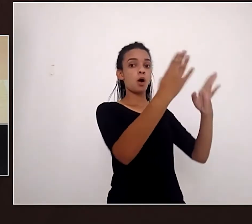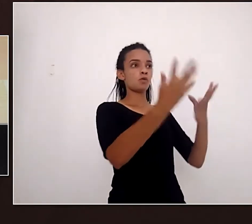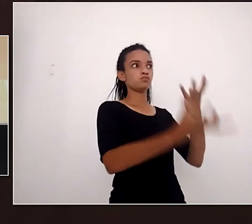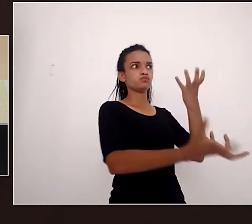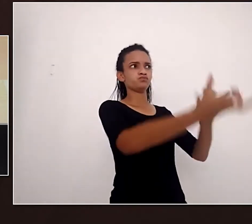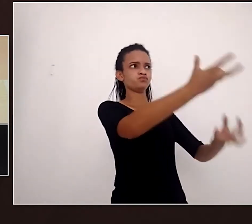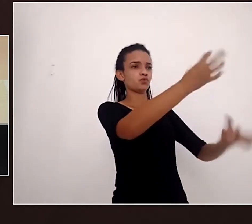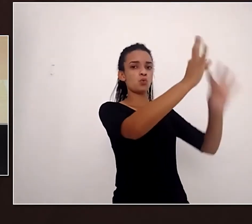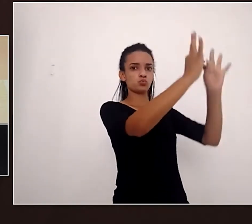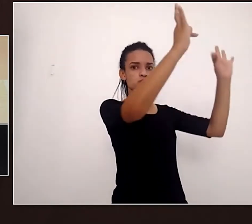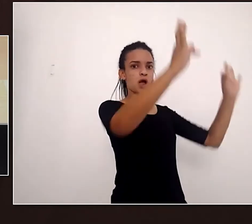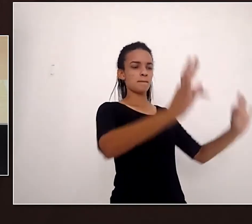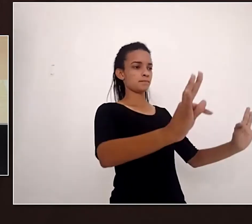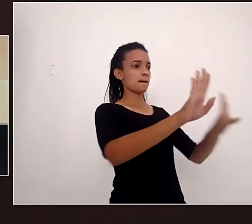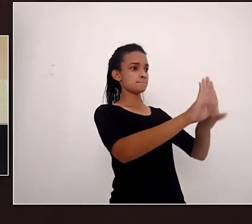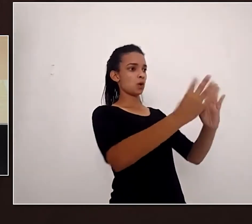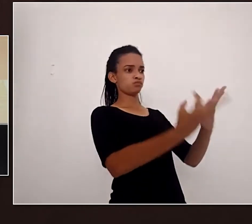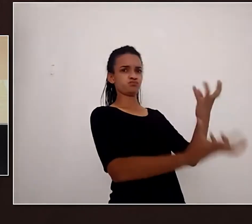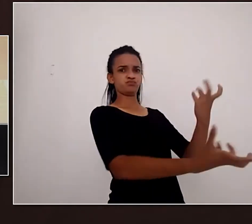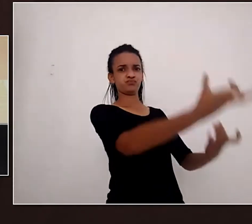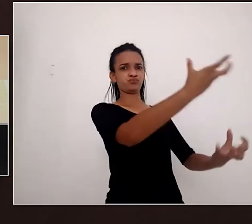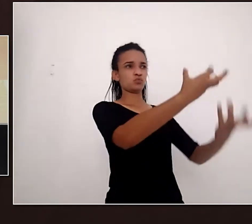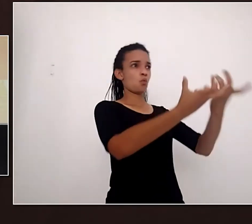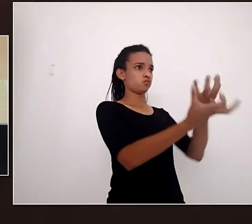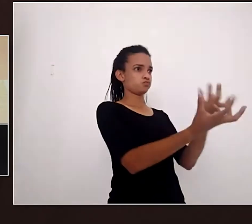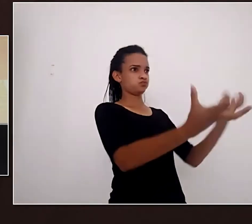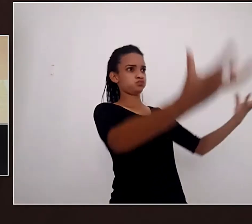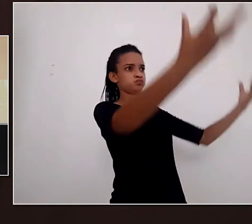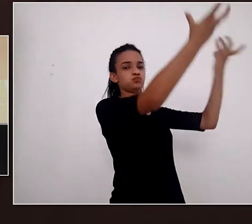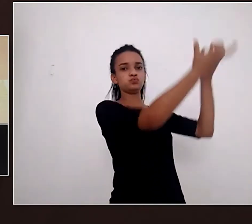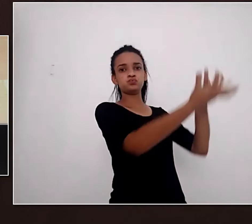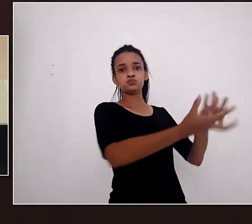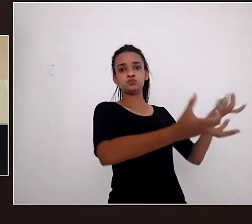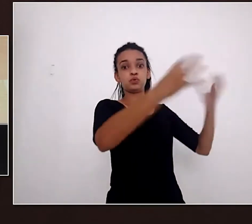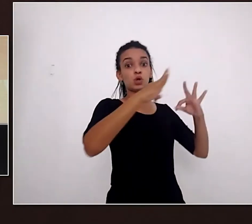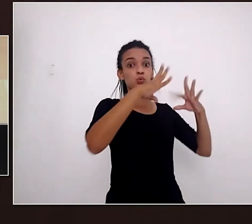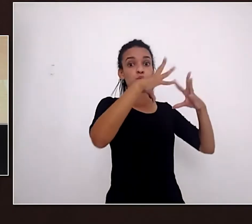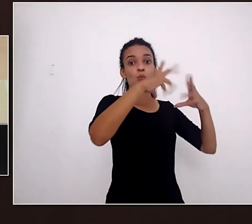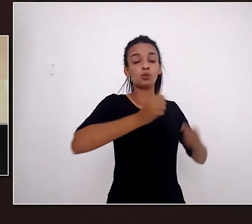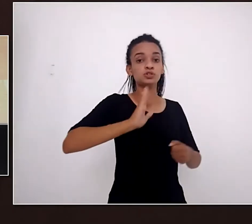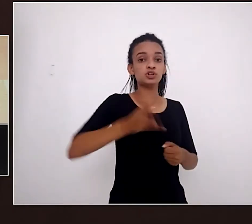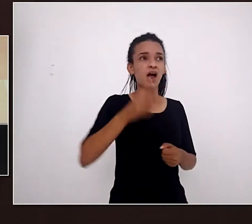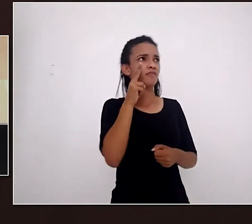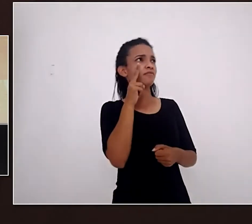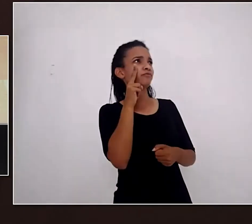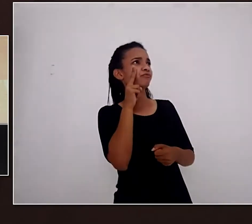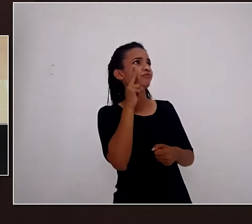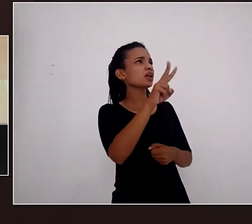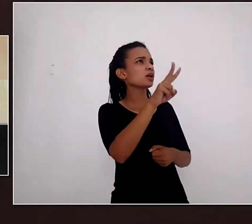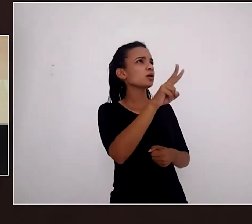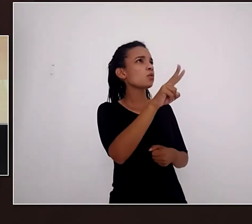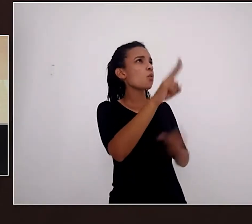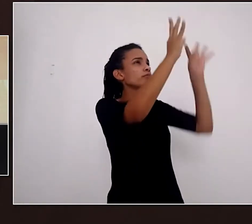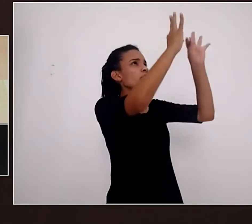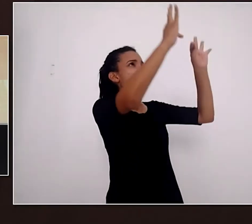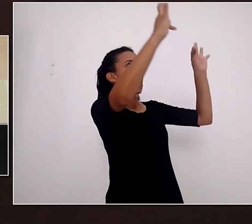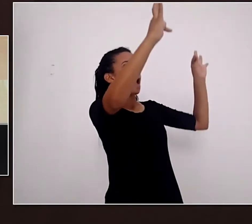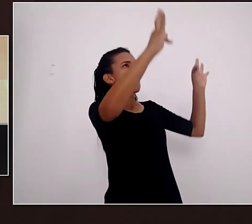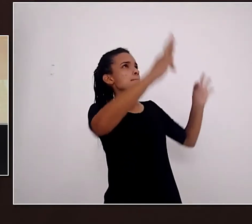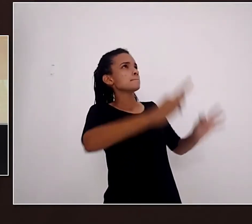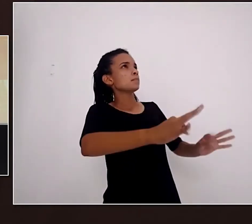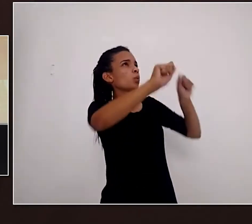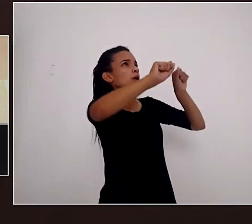não deu tempo para ele salvar. Ele olhou para o templo era majestoso, ele olhou para dentro, mas que